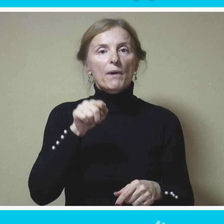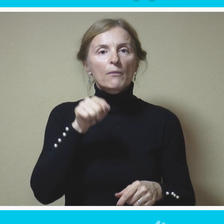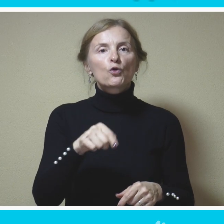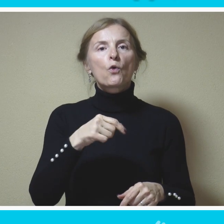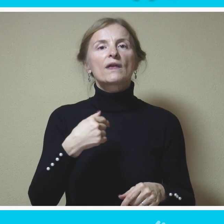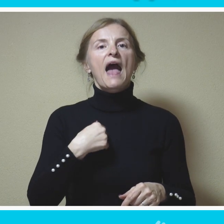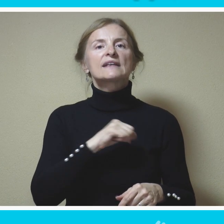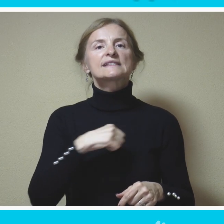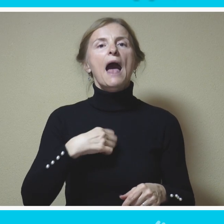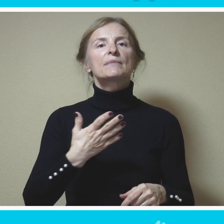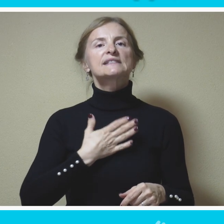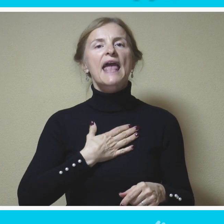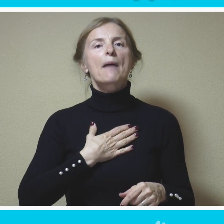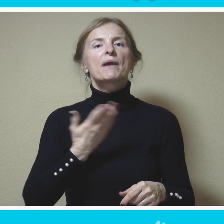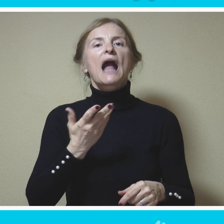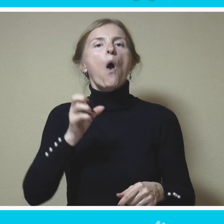ja samom